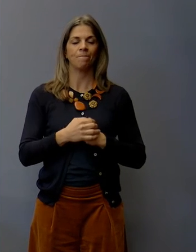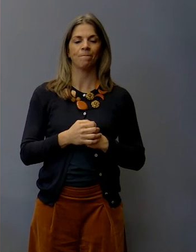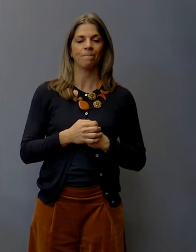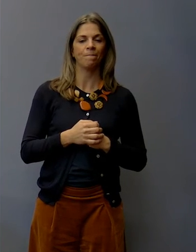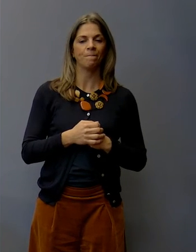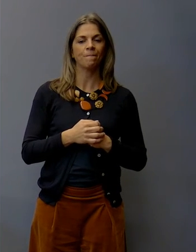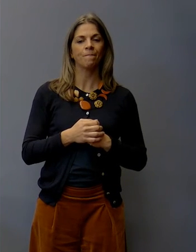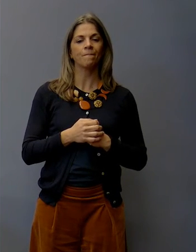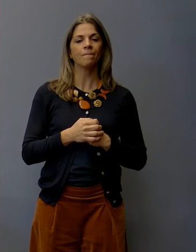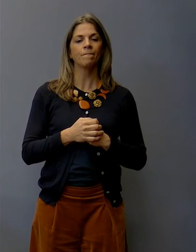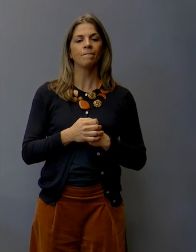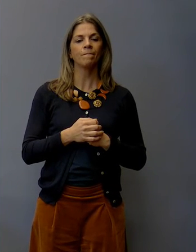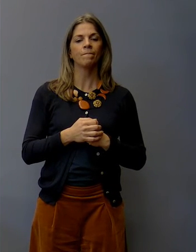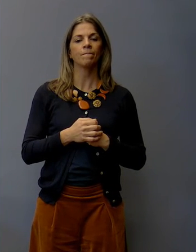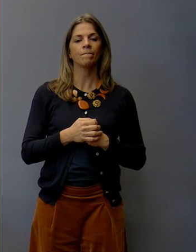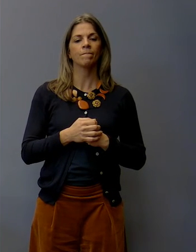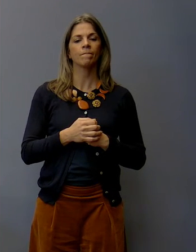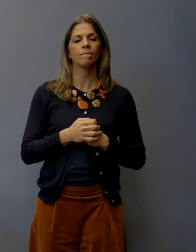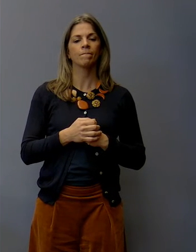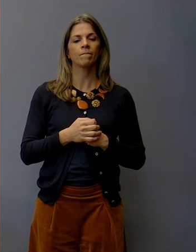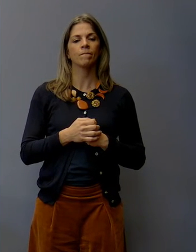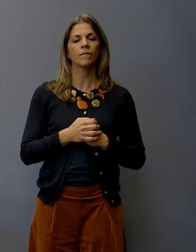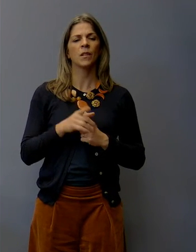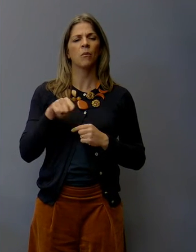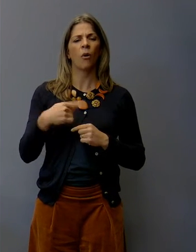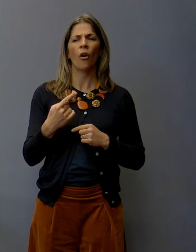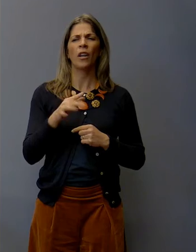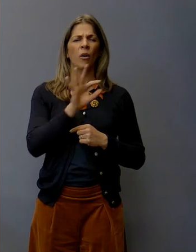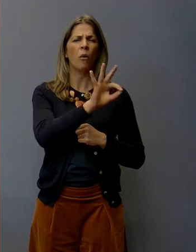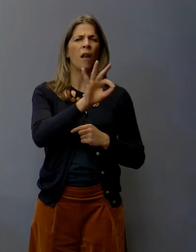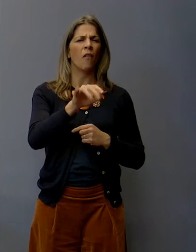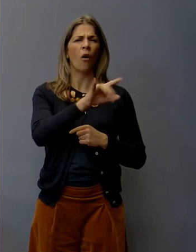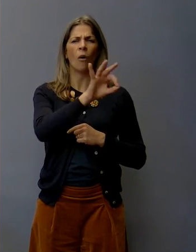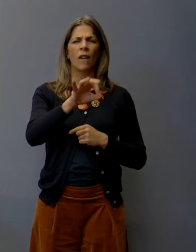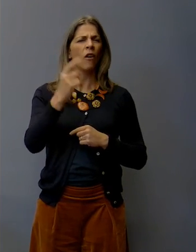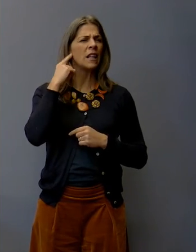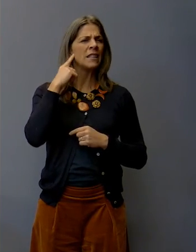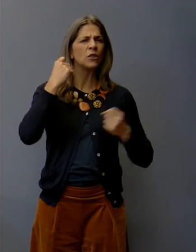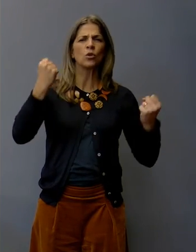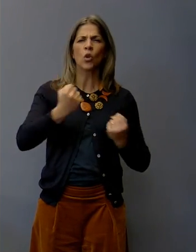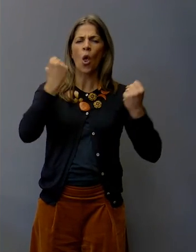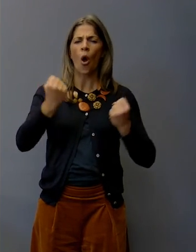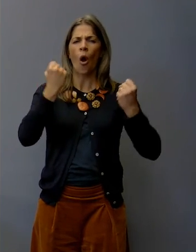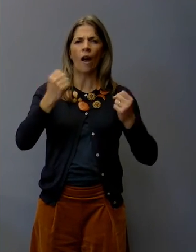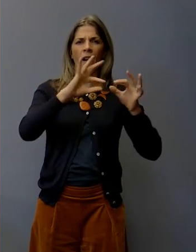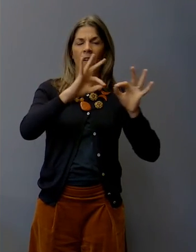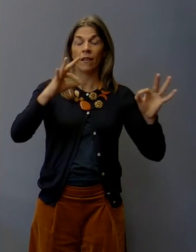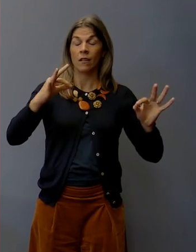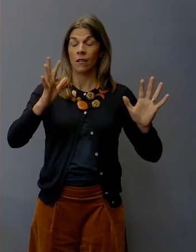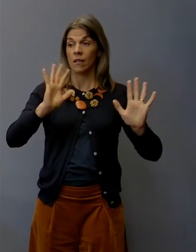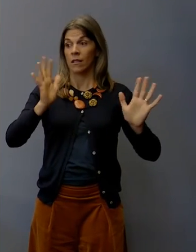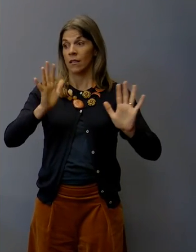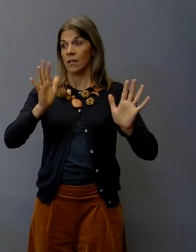non entrò poi nello specifico di alcuni slogan che ogni tanto sento perché ma al mio entusiasmo ma il mio entusiasmo